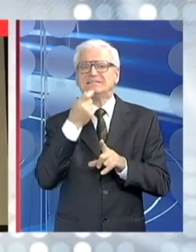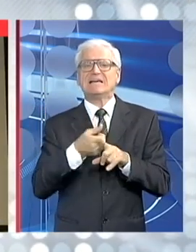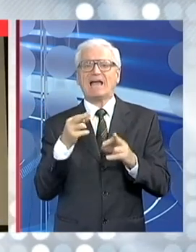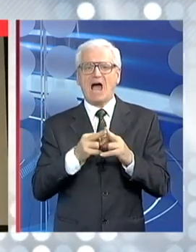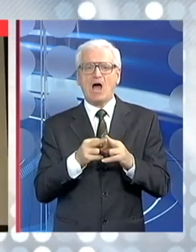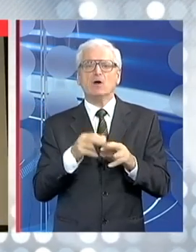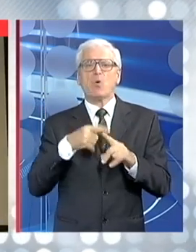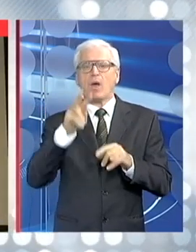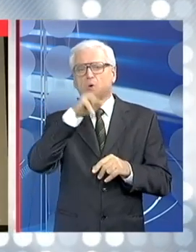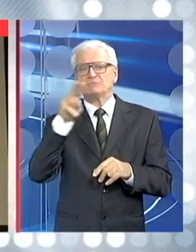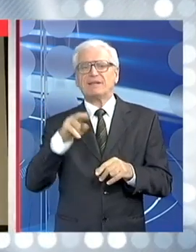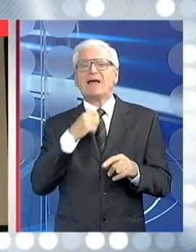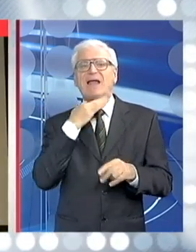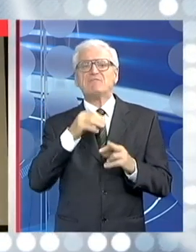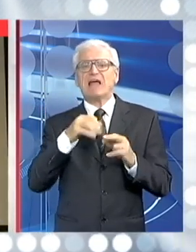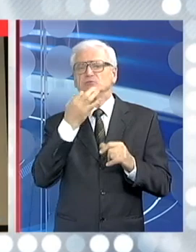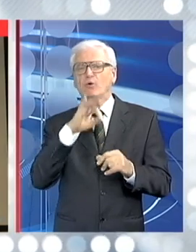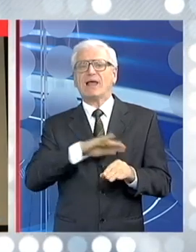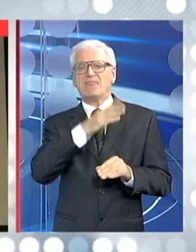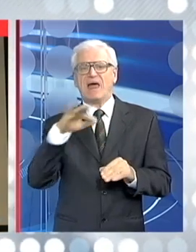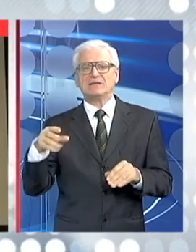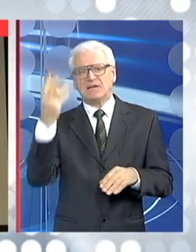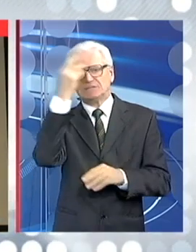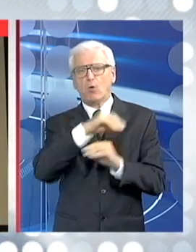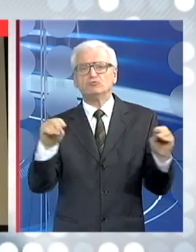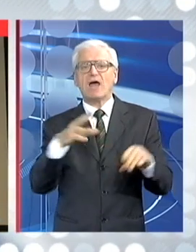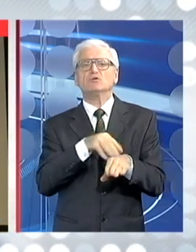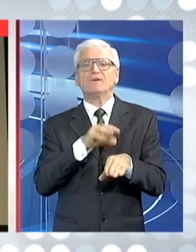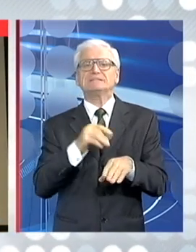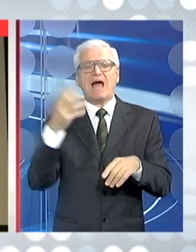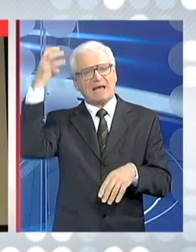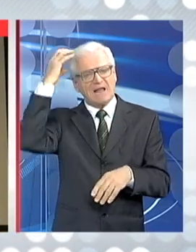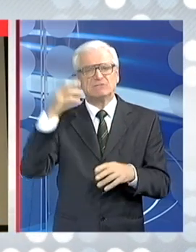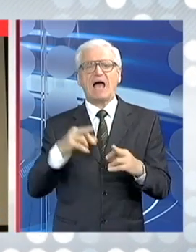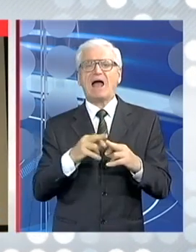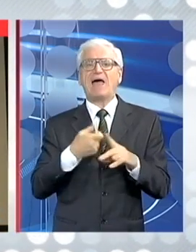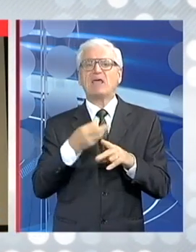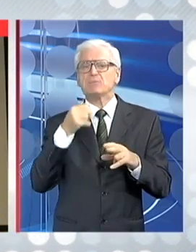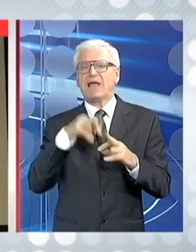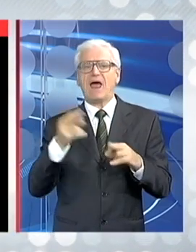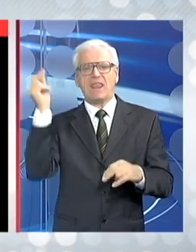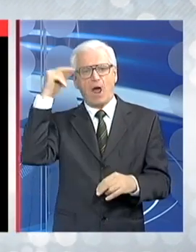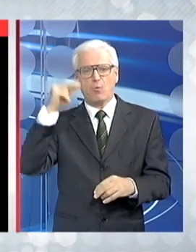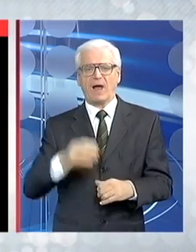doprinos posmatranju gravitacionih talasa, saopštila je Švedska kraljevska akademija nauka.